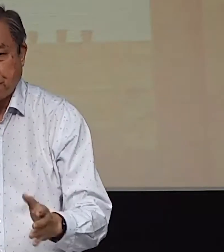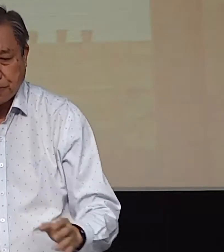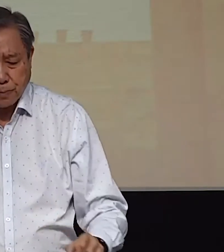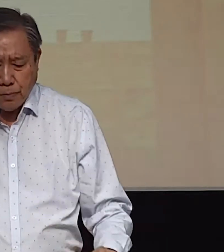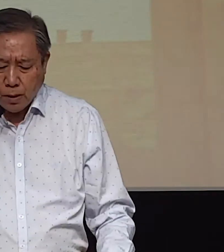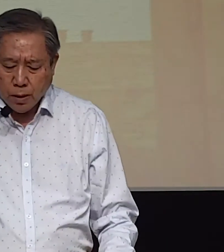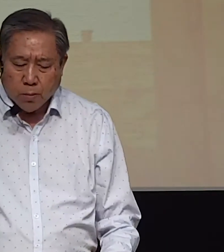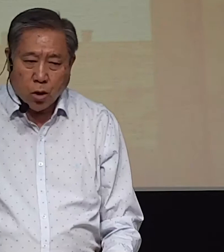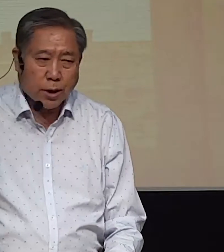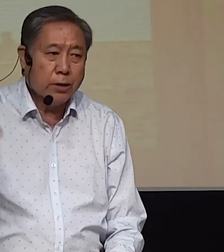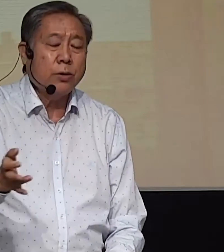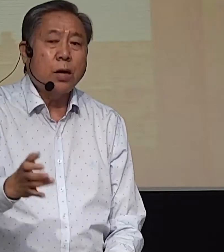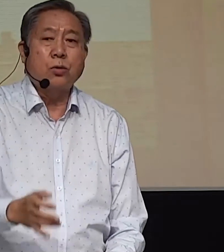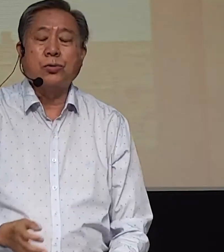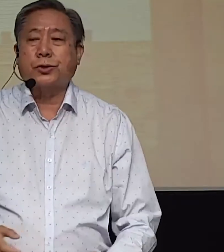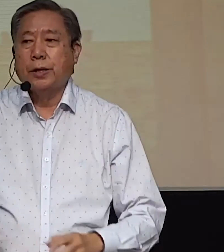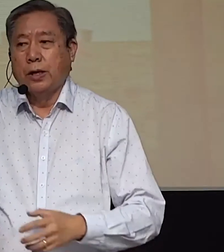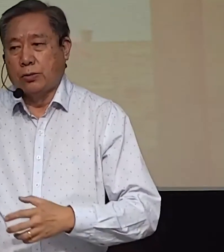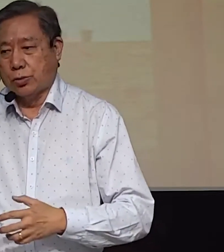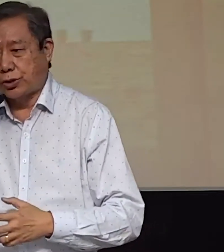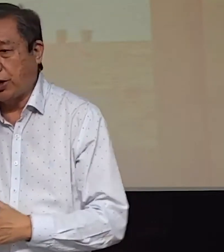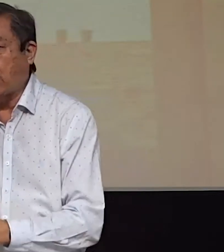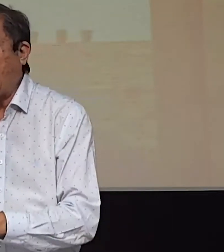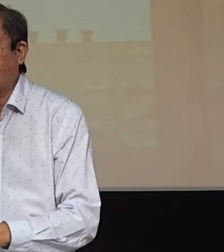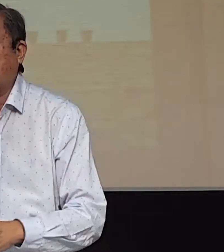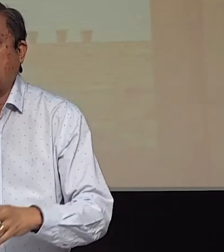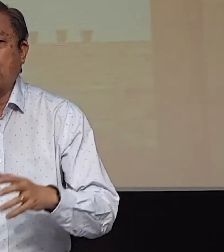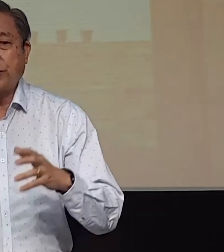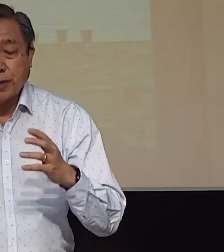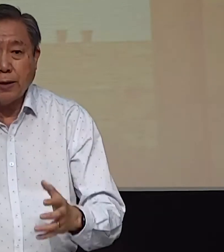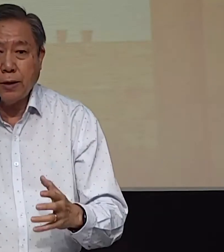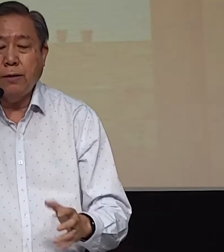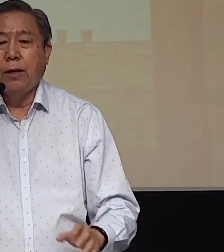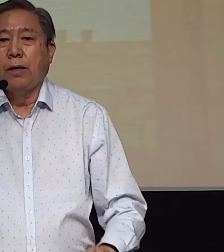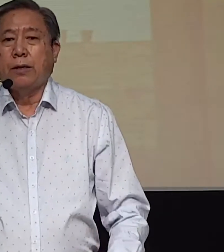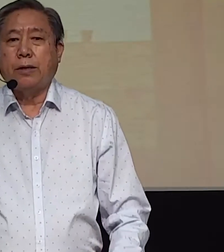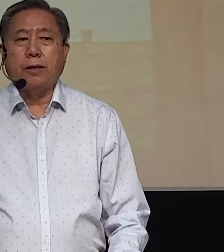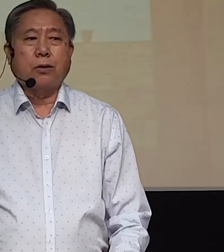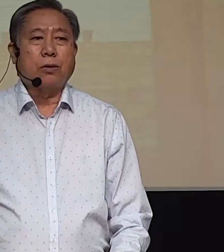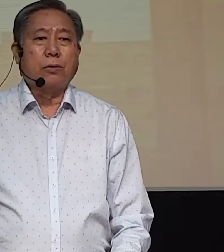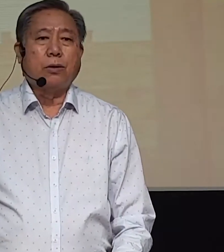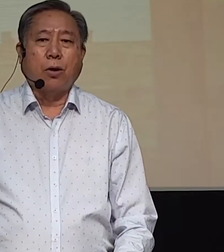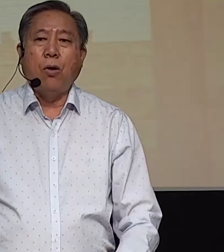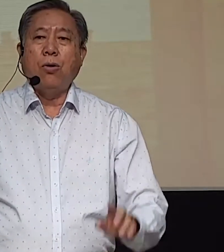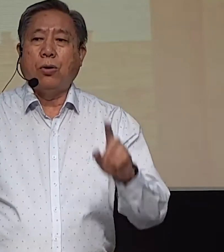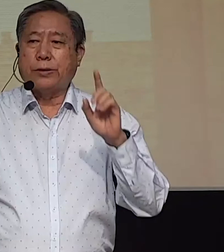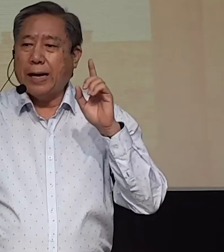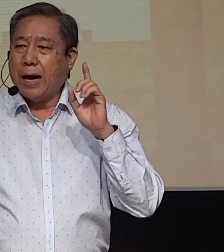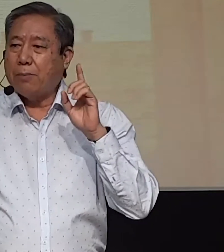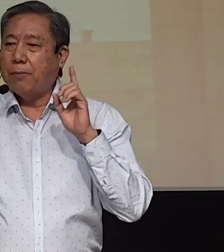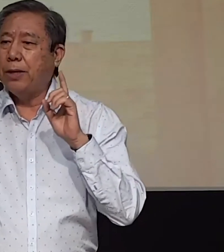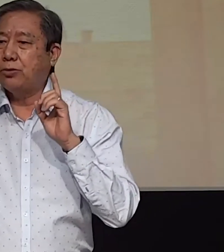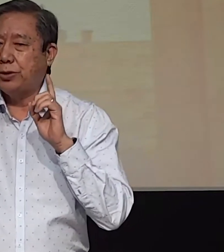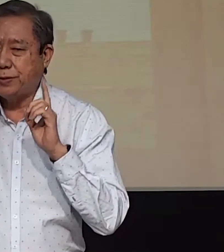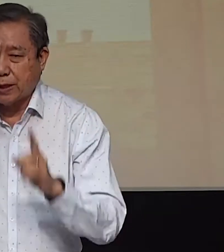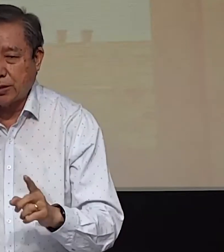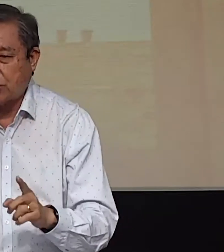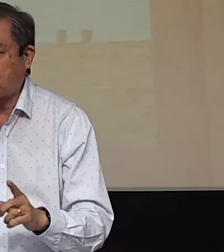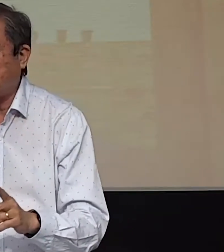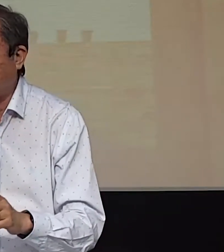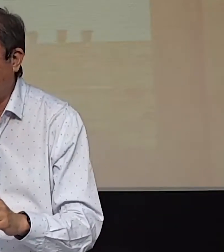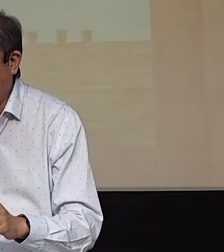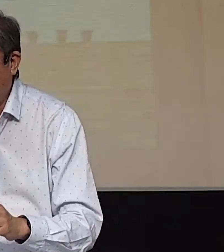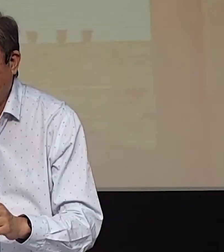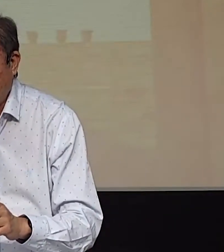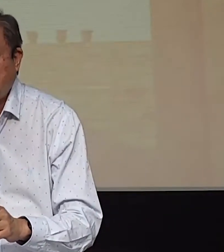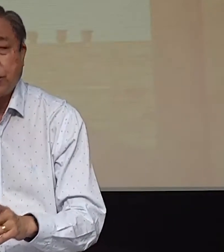Filho, morrendo na cruz, do seu lado saiu sangue, que com o derramamento de sangue, isso